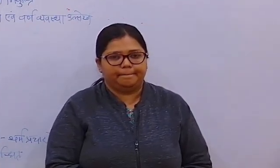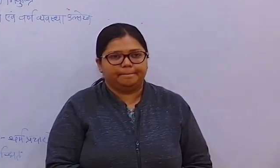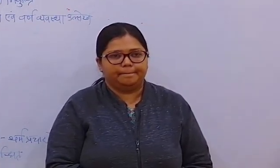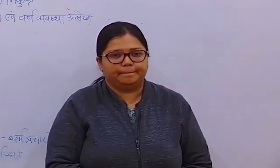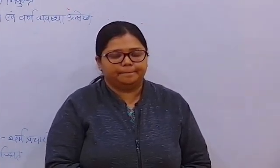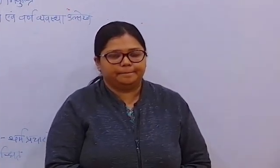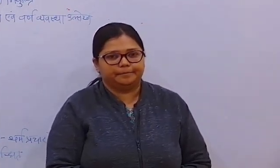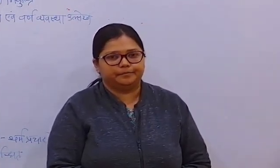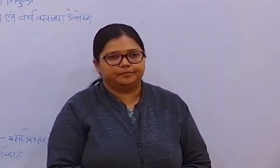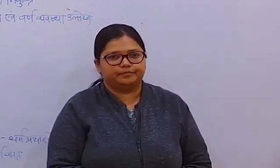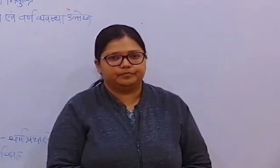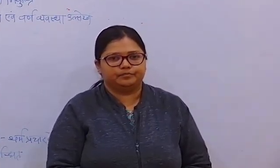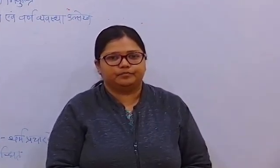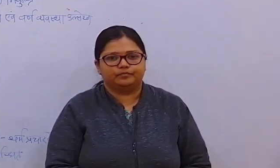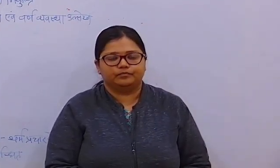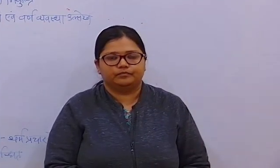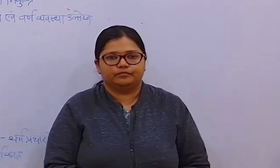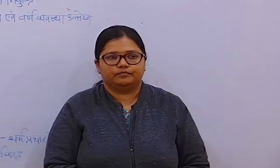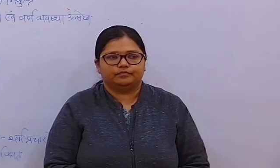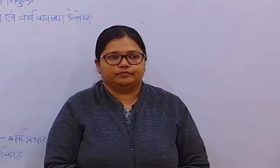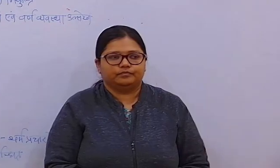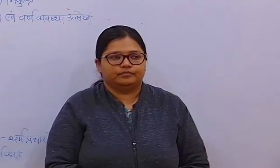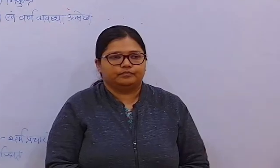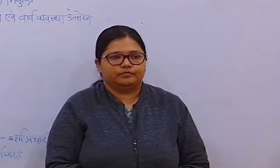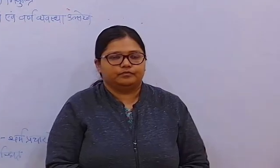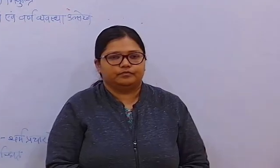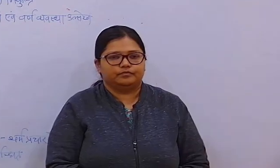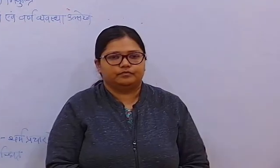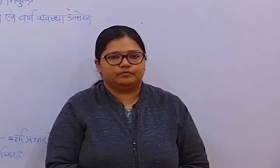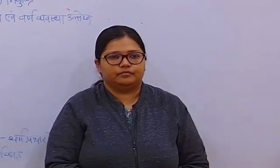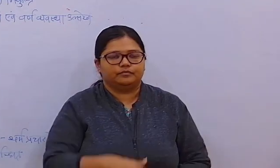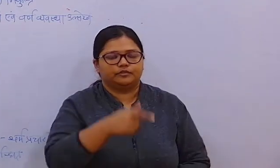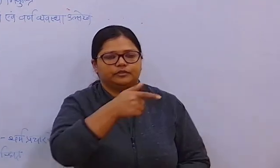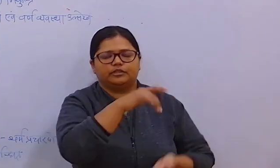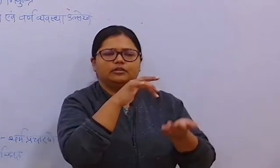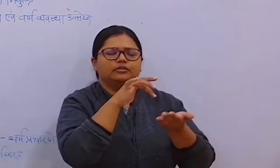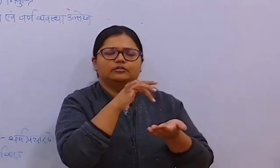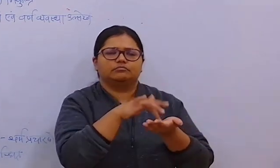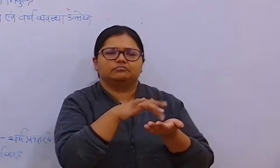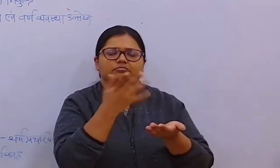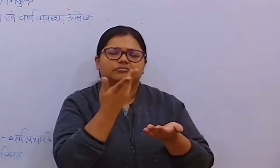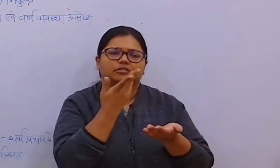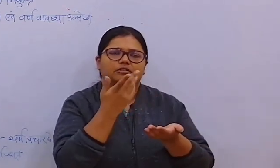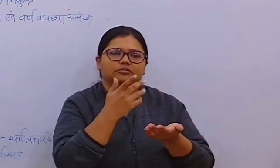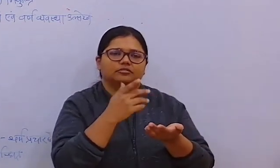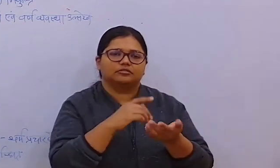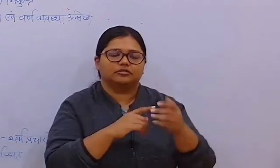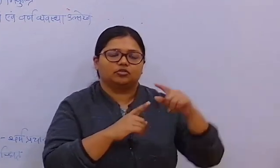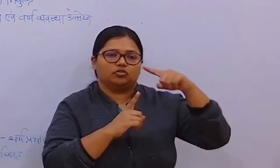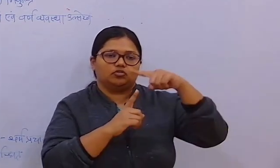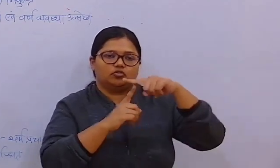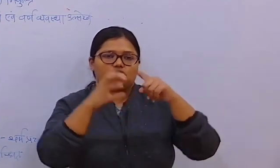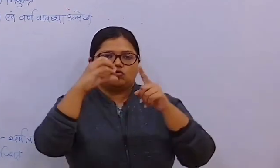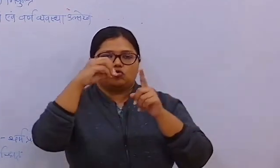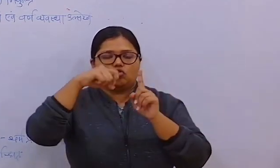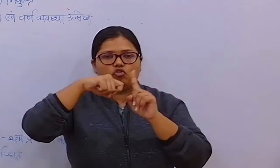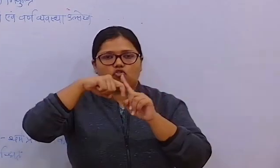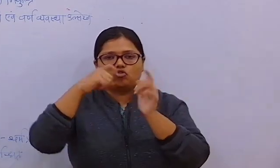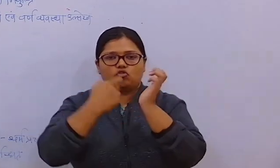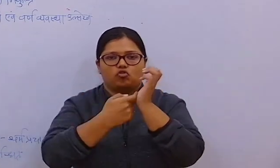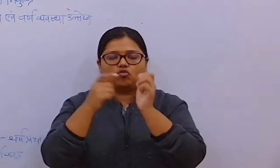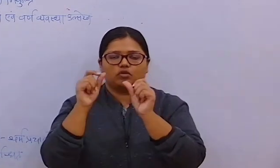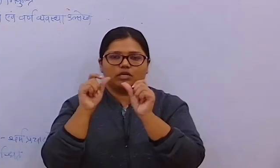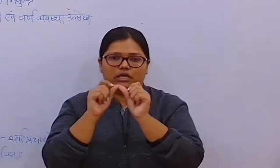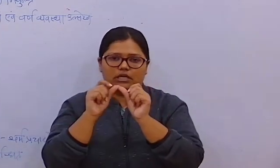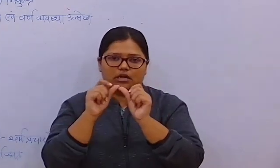यह स्तंभ टोकरा नामक स्थान में था जिसे फिरोज शाह तुगलक ने दिल्ली में स्थापित